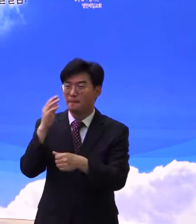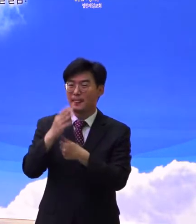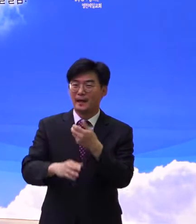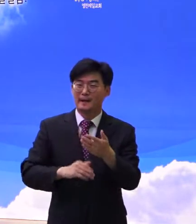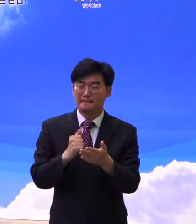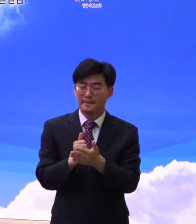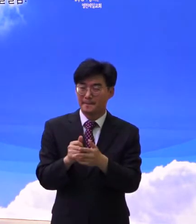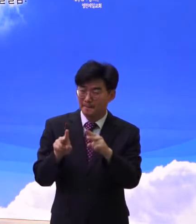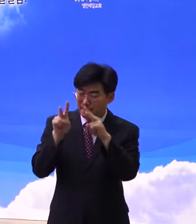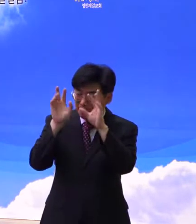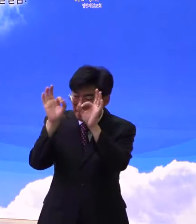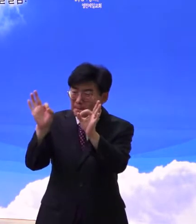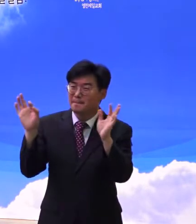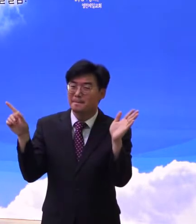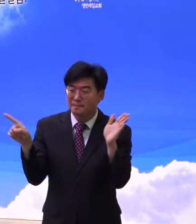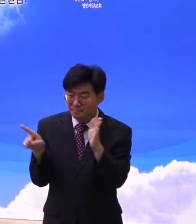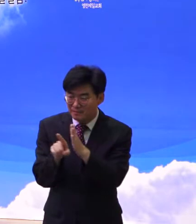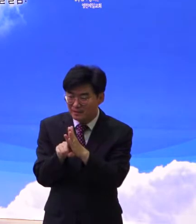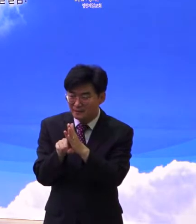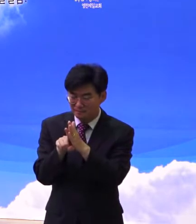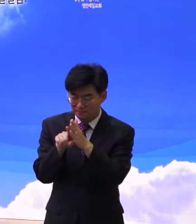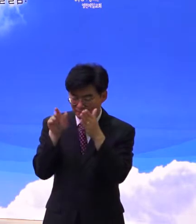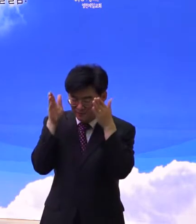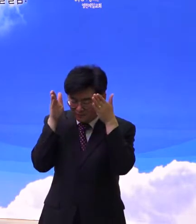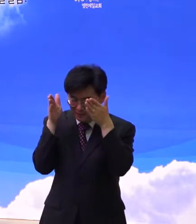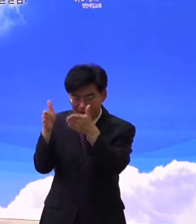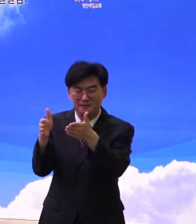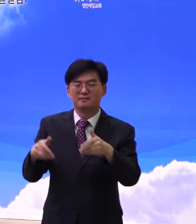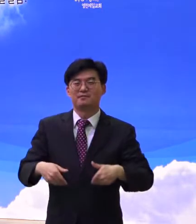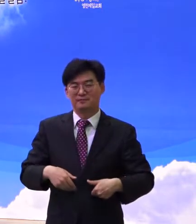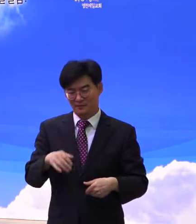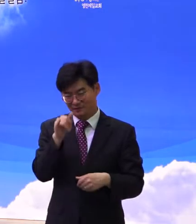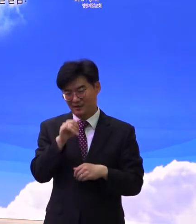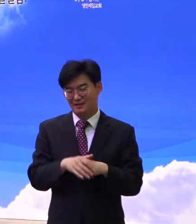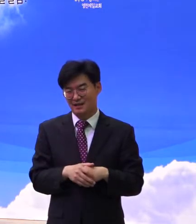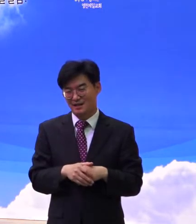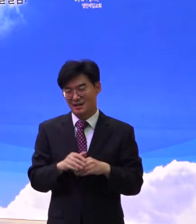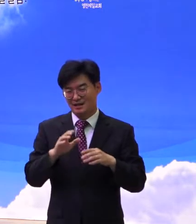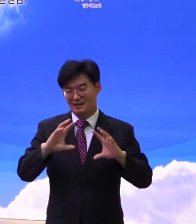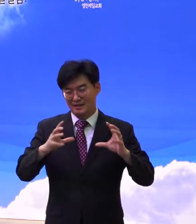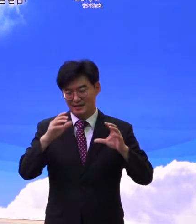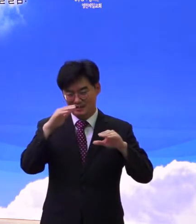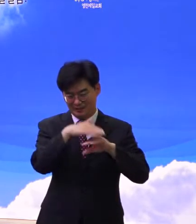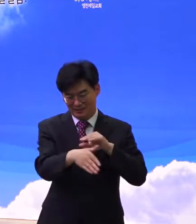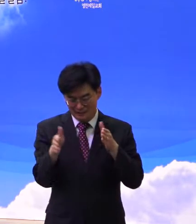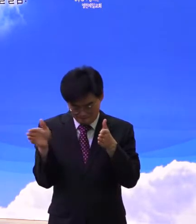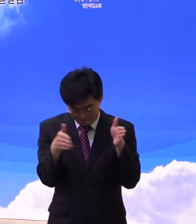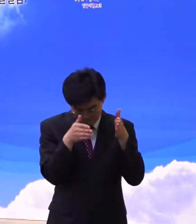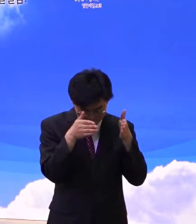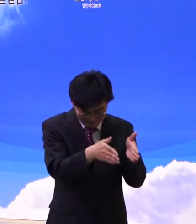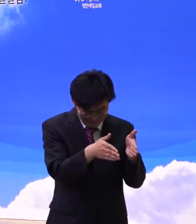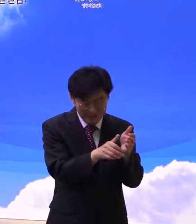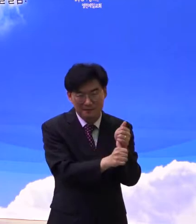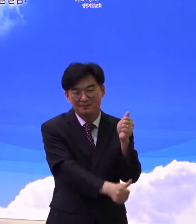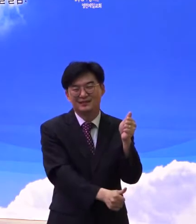바라보고 있던 믿음의 시선을 잃어버리고 세상을 주목하기 시작하면서 신앙은 힘을